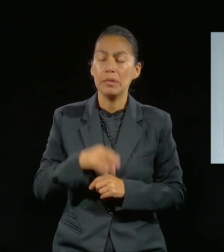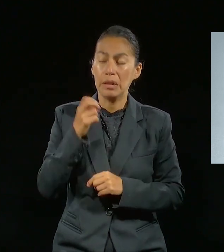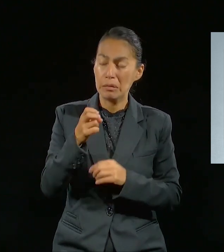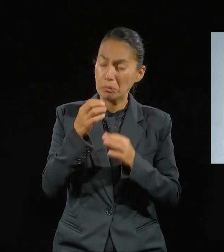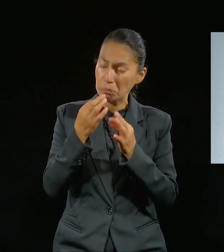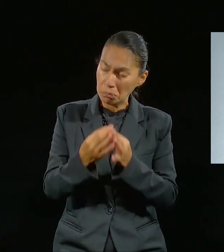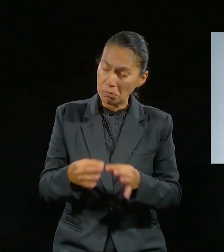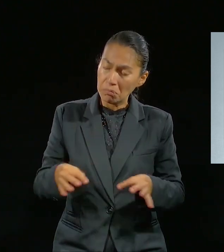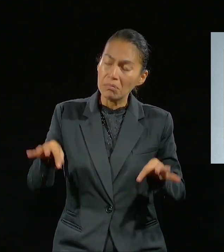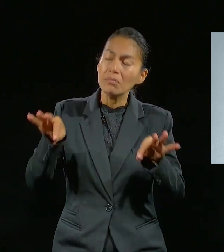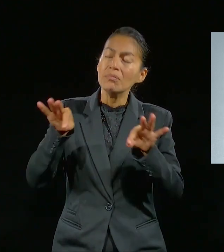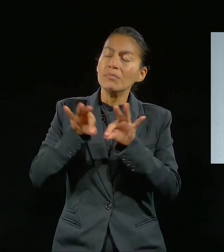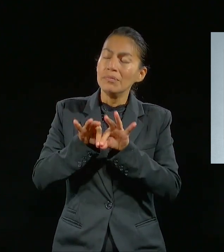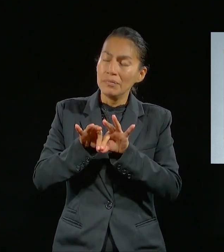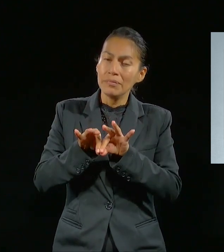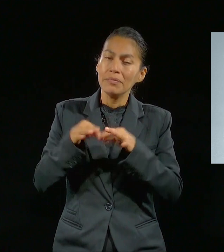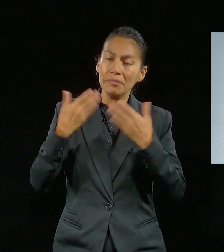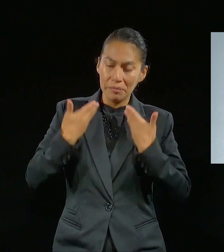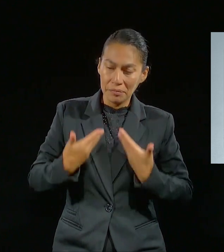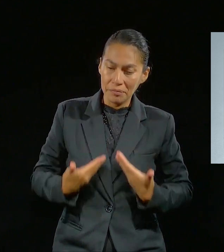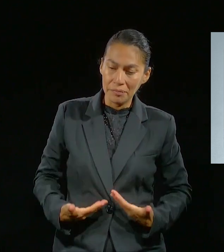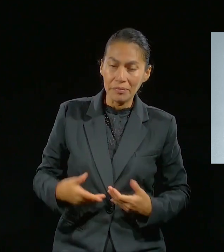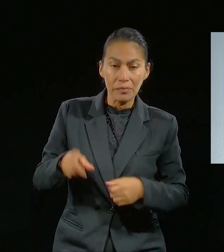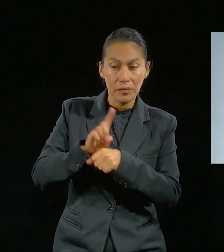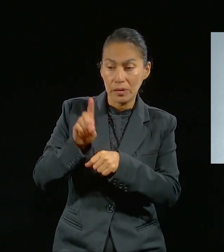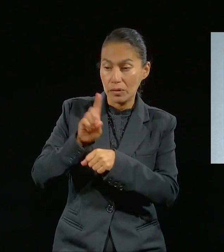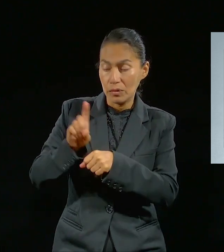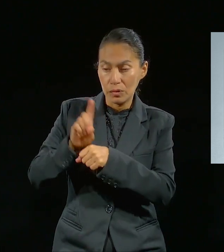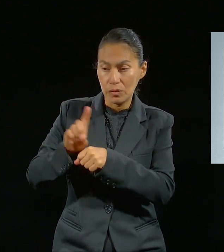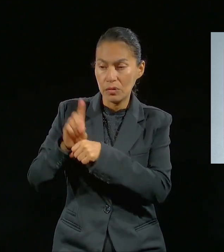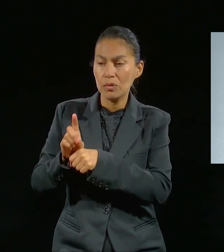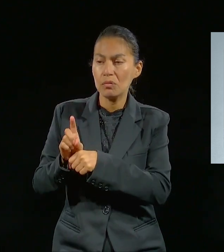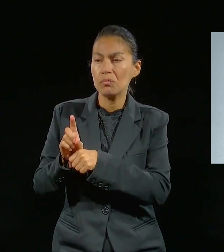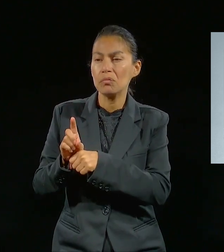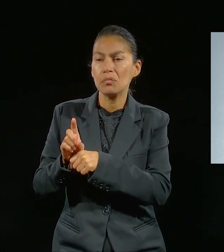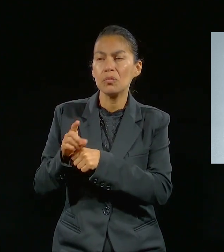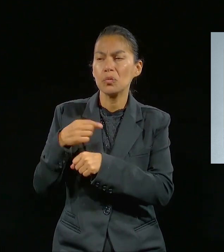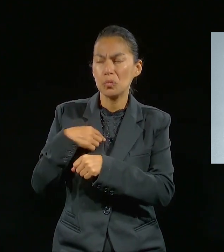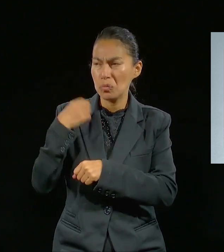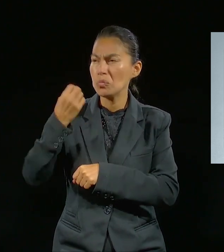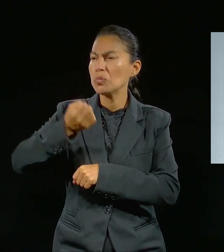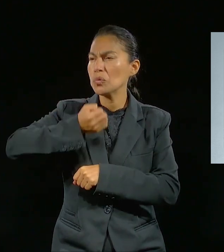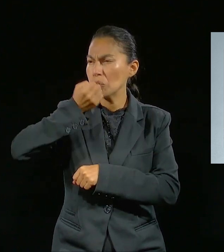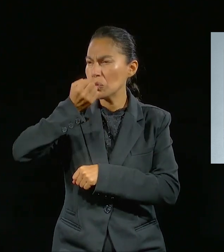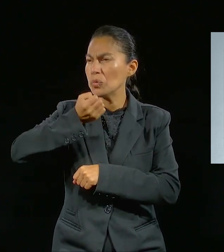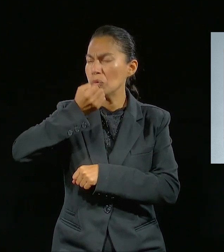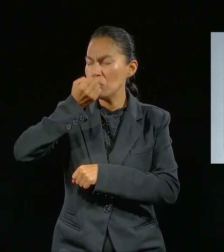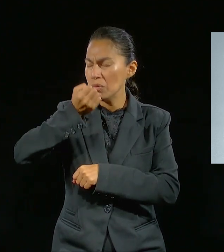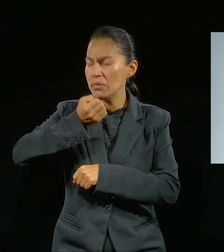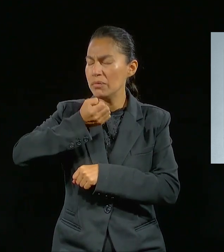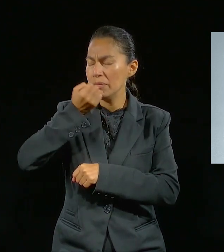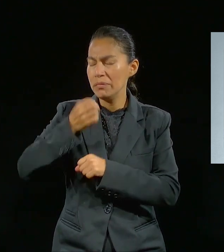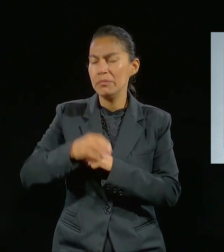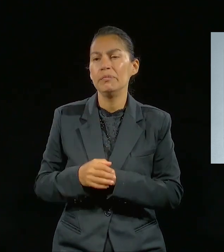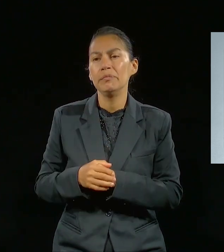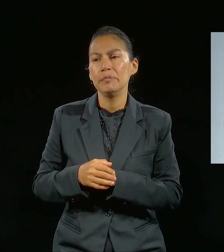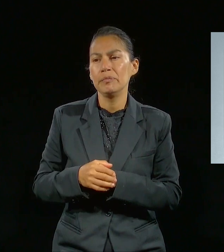Es parte muy importante de mi vida diaria. Todos los días